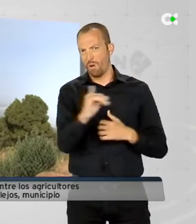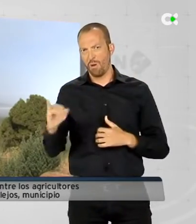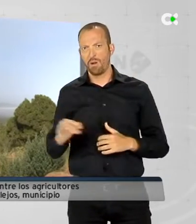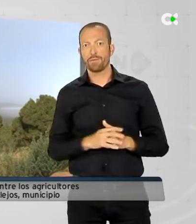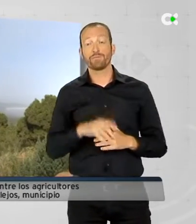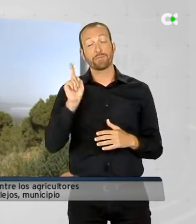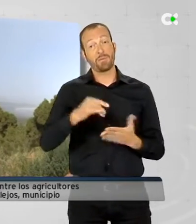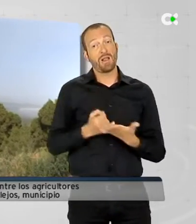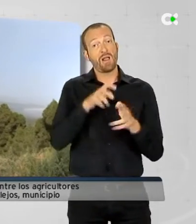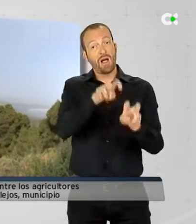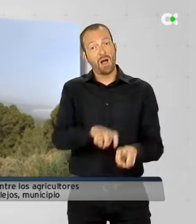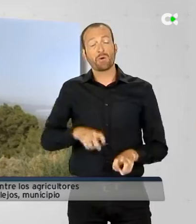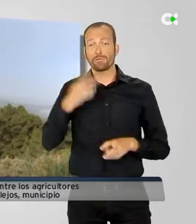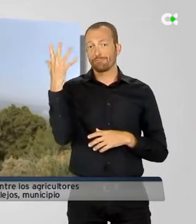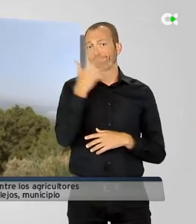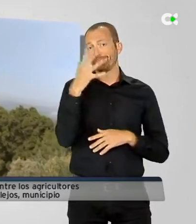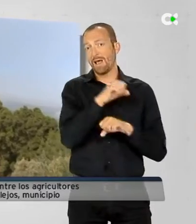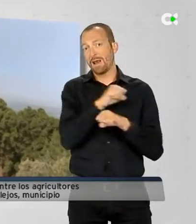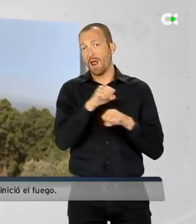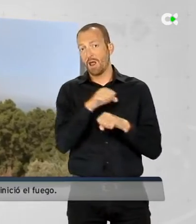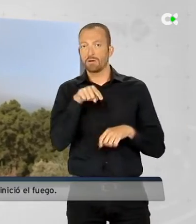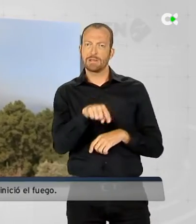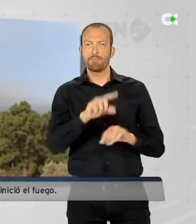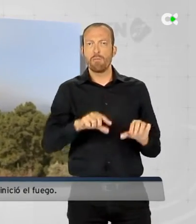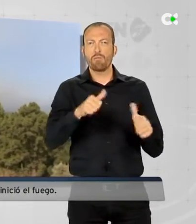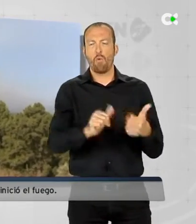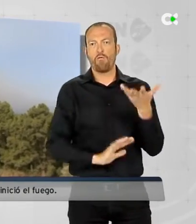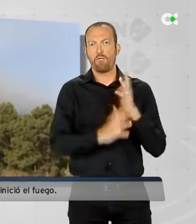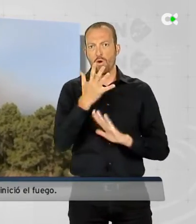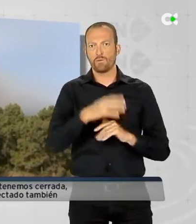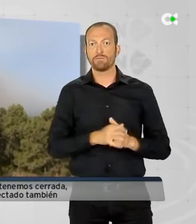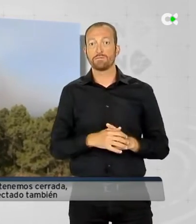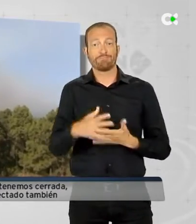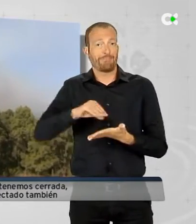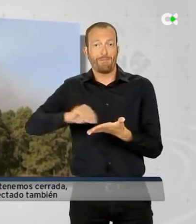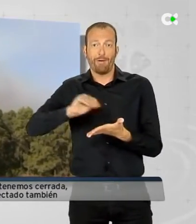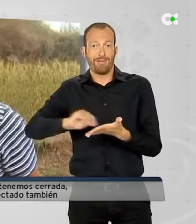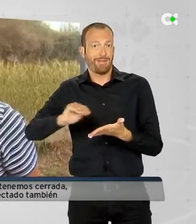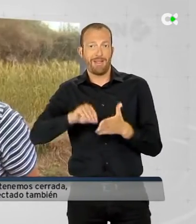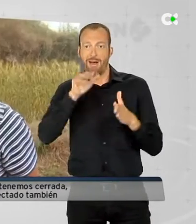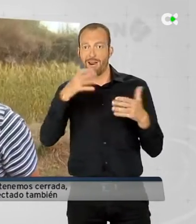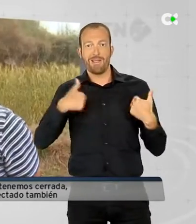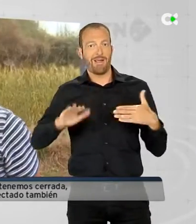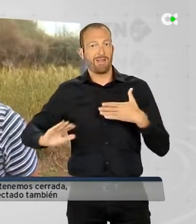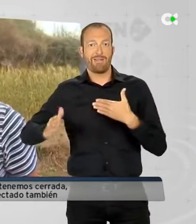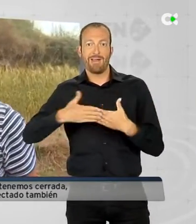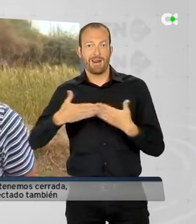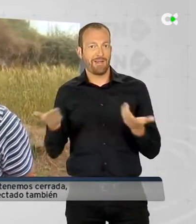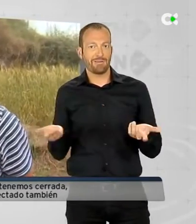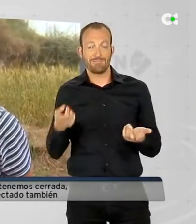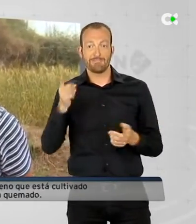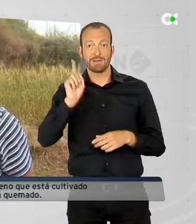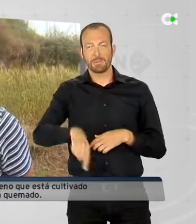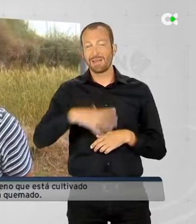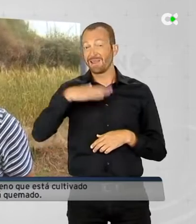entre los agricultores de Los Realejos, municipio donde se inició el fuego. La oficina la tenemos cerrada. He sido afectado también